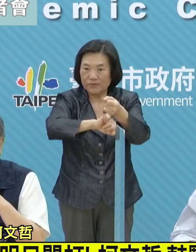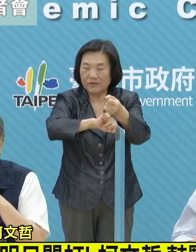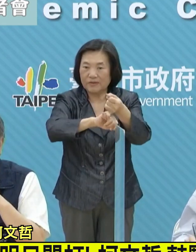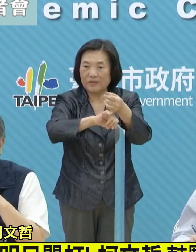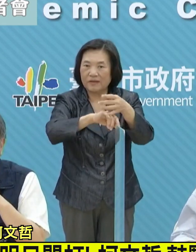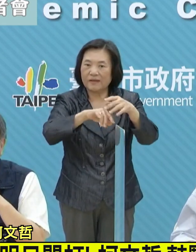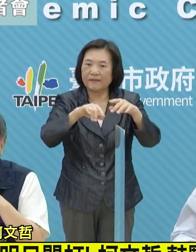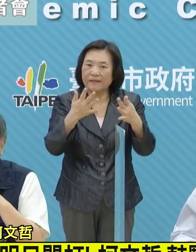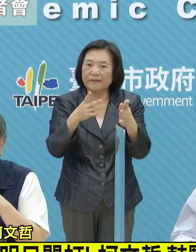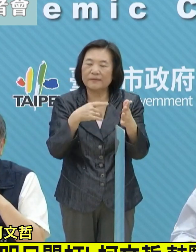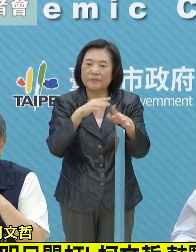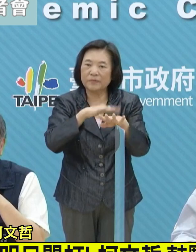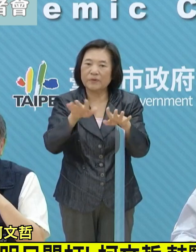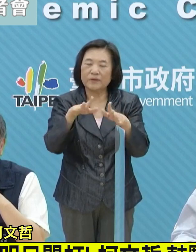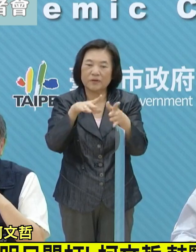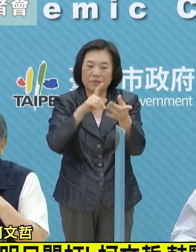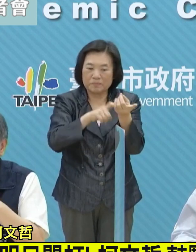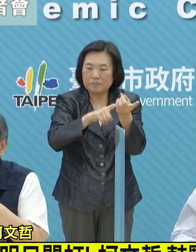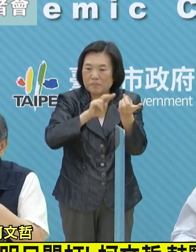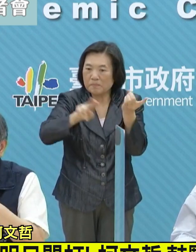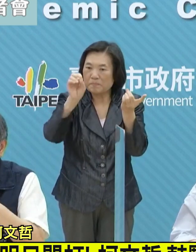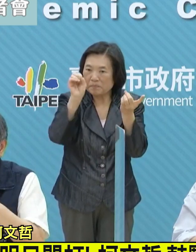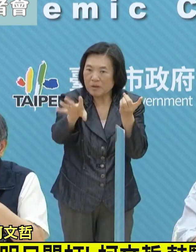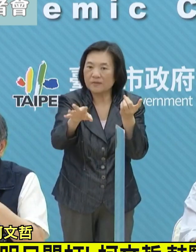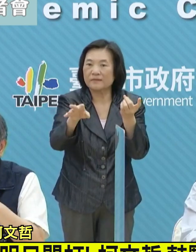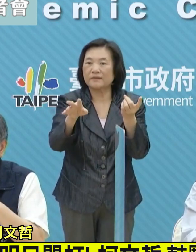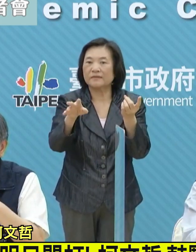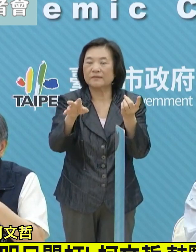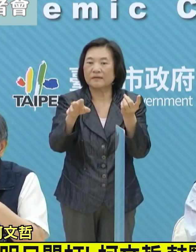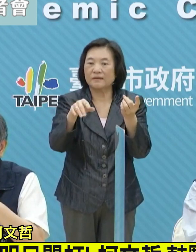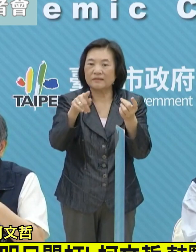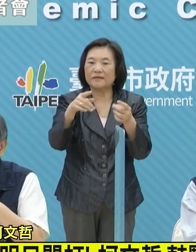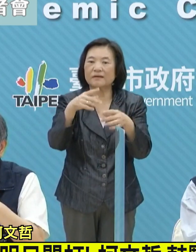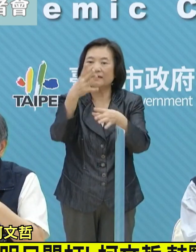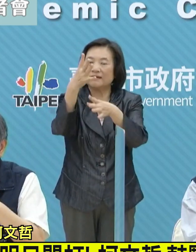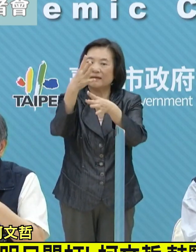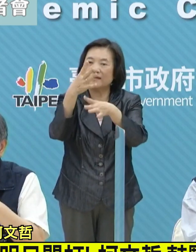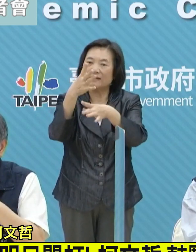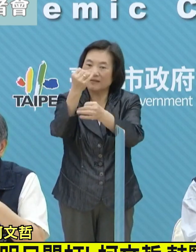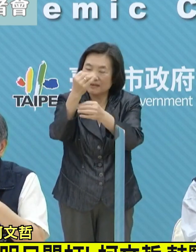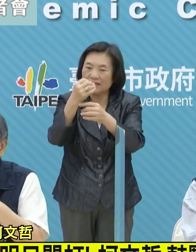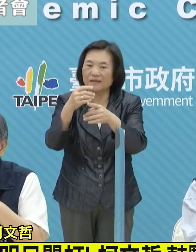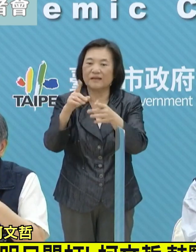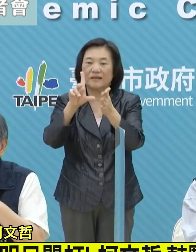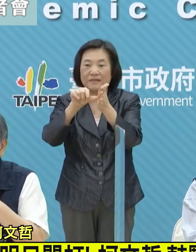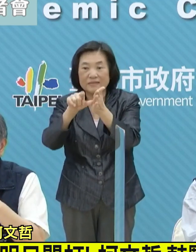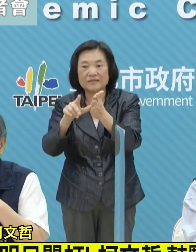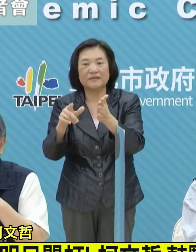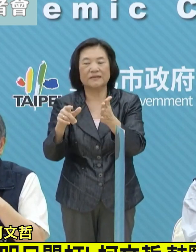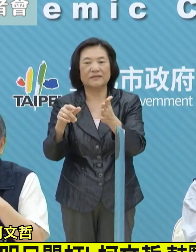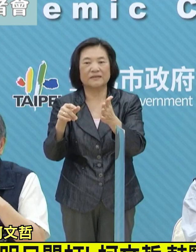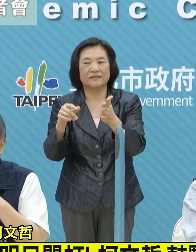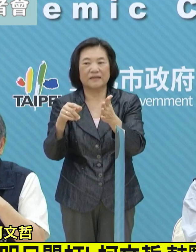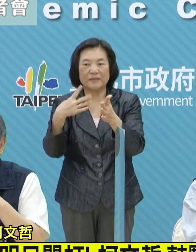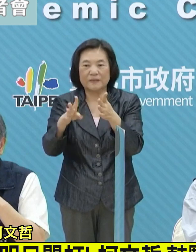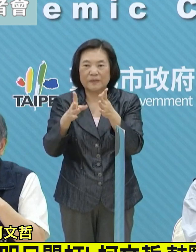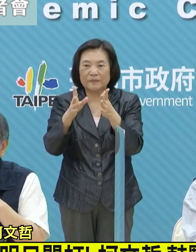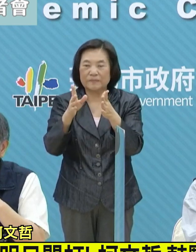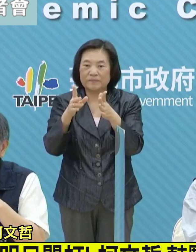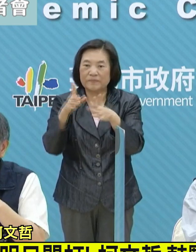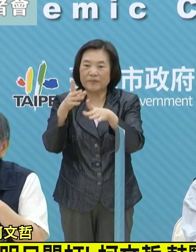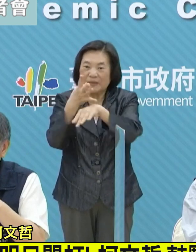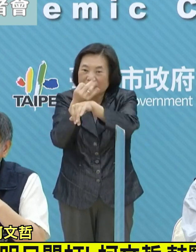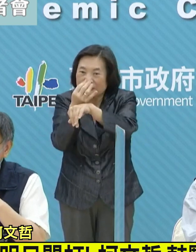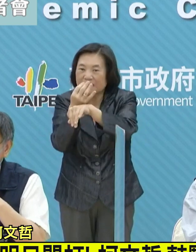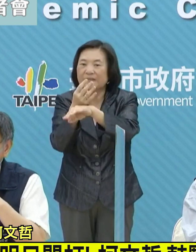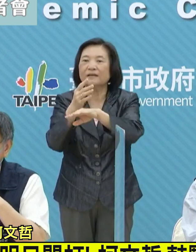到某个医院去打针，那我就直接去打针就好，我想上网预约。我要跟大家讲哦，上网预约的好